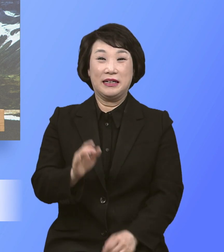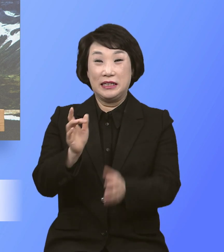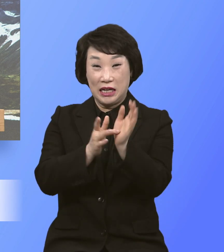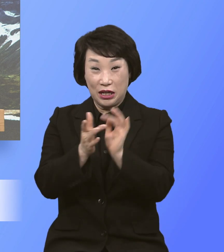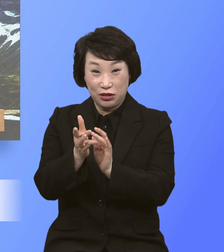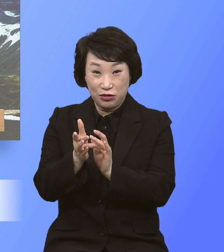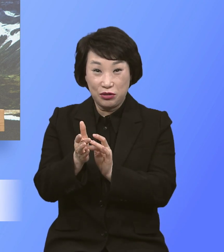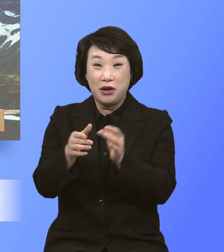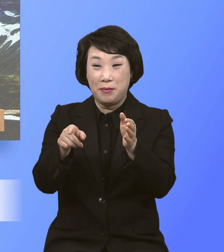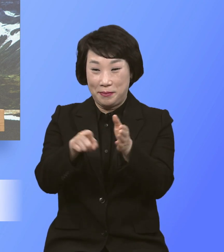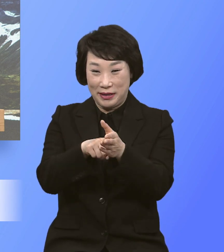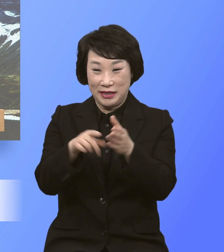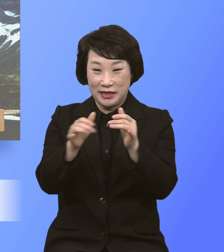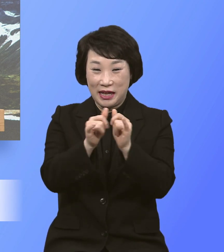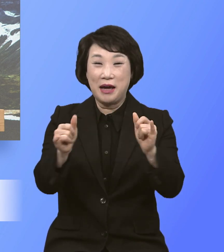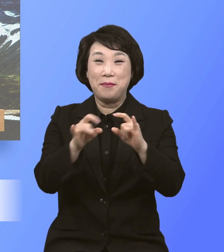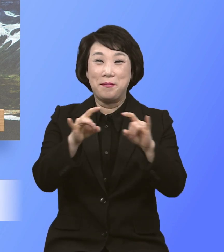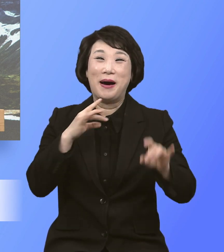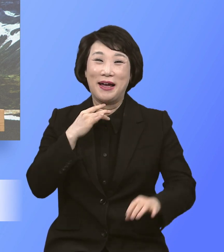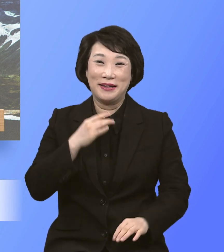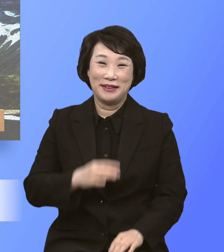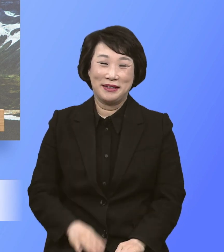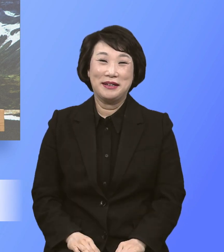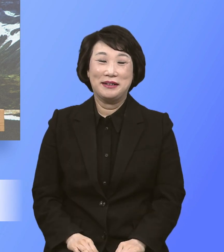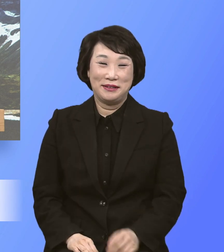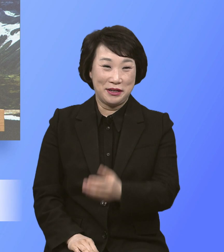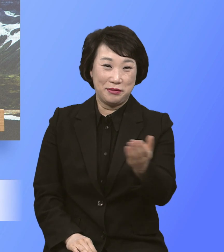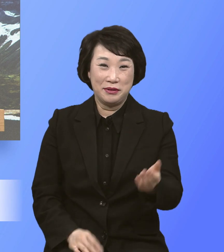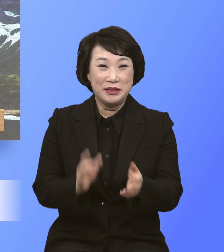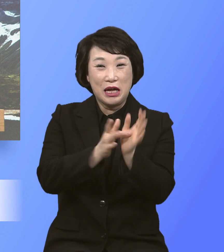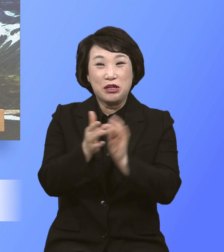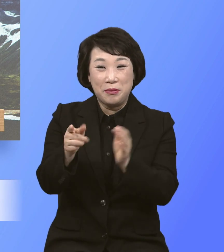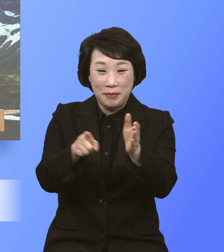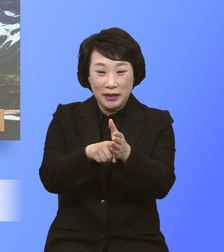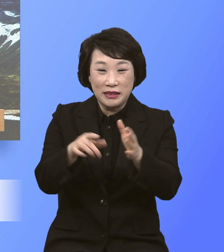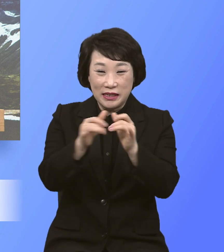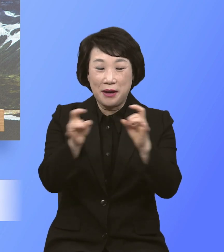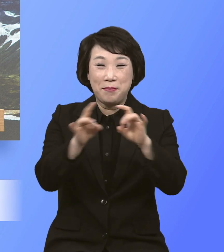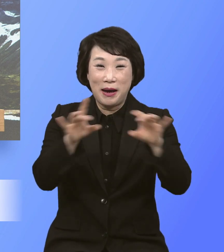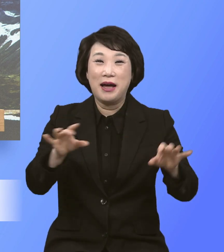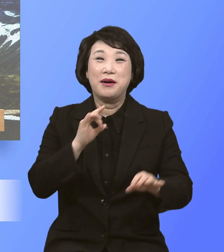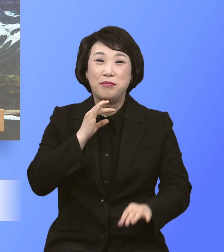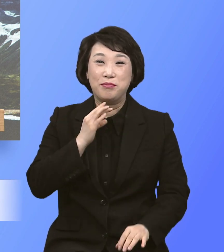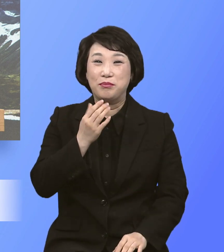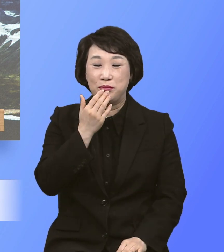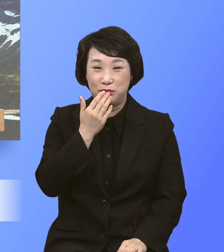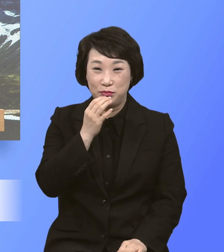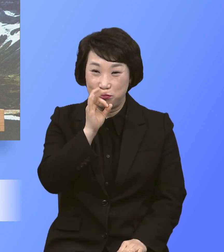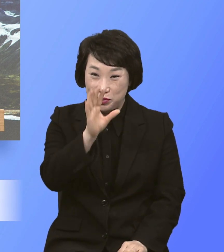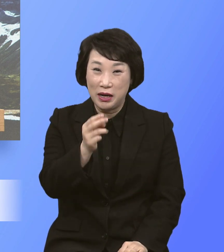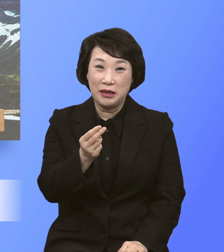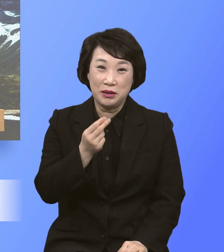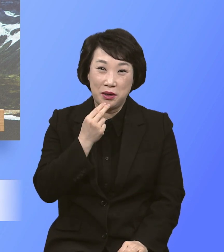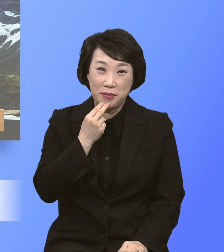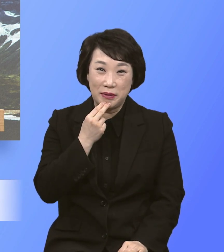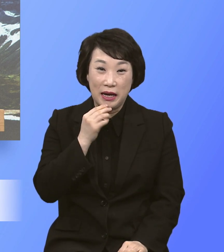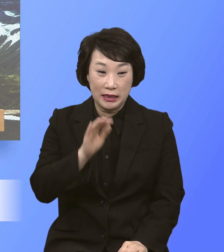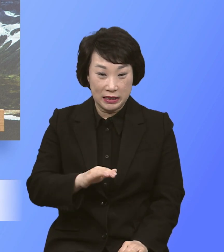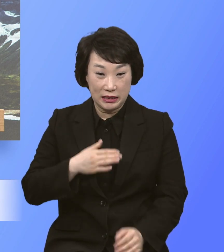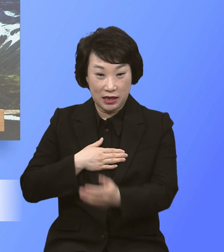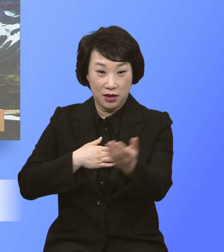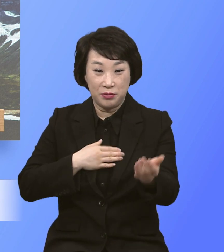그를 믿는 자만이야. 능치 못함이 없다. 여러분, 하나님